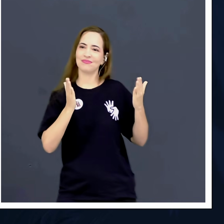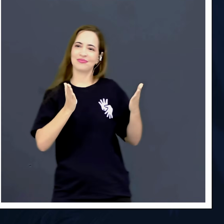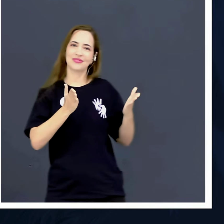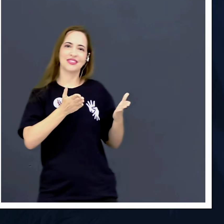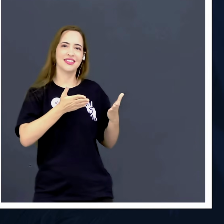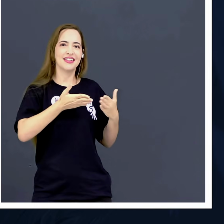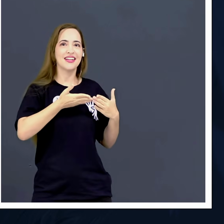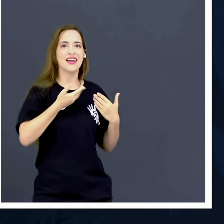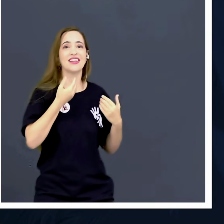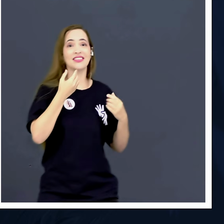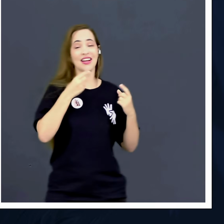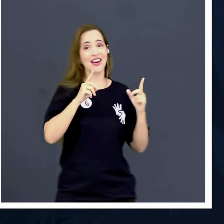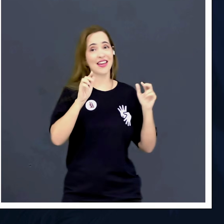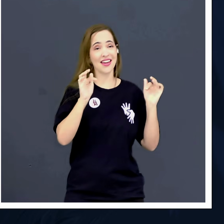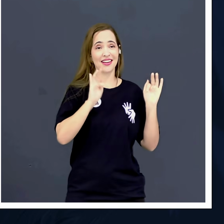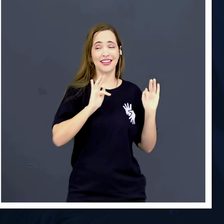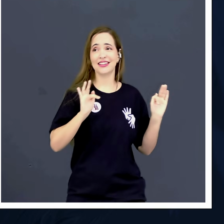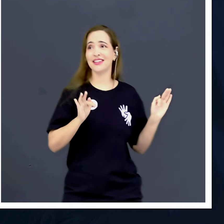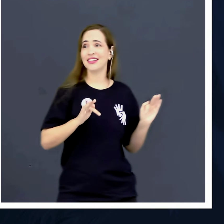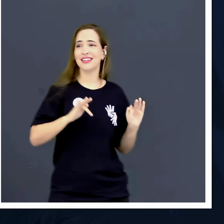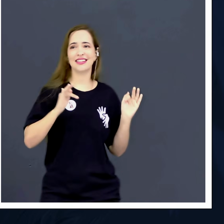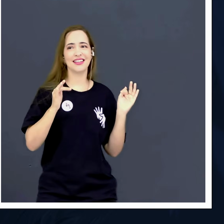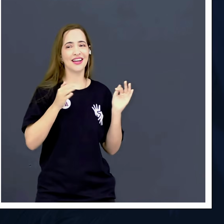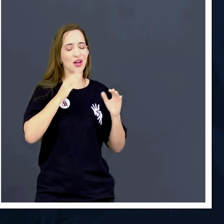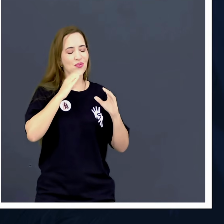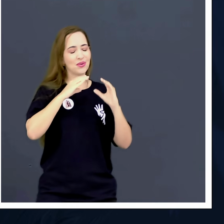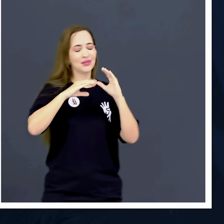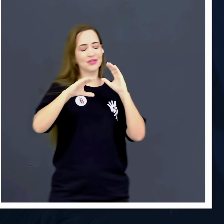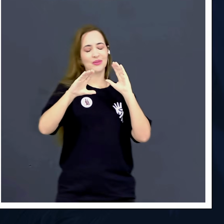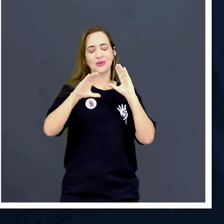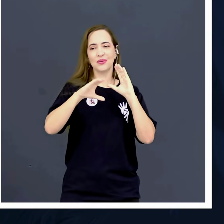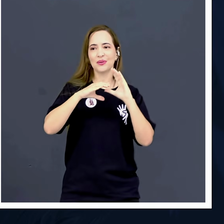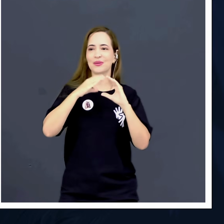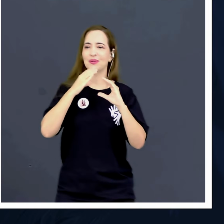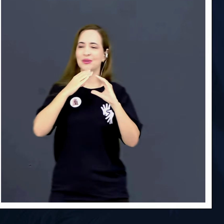exultar, de alegria eu canto.